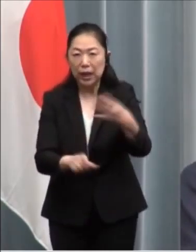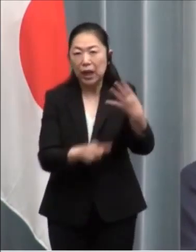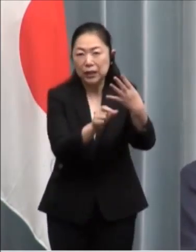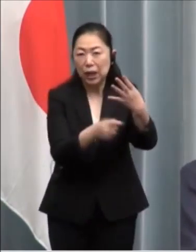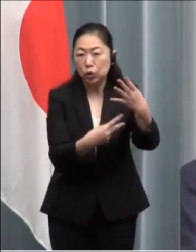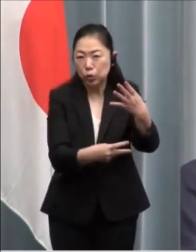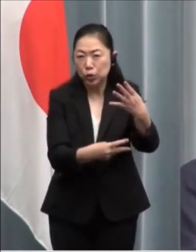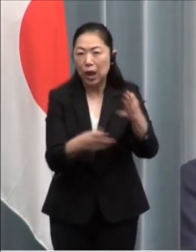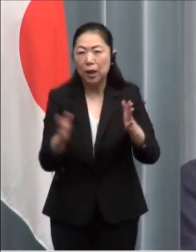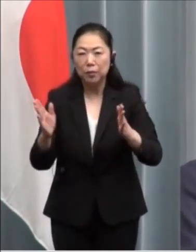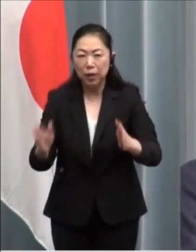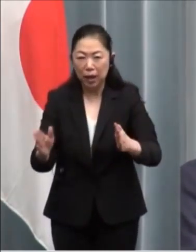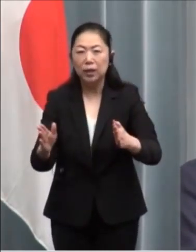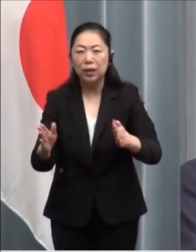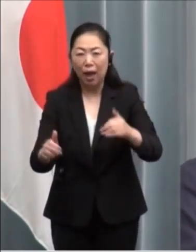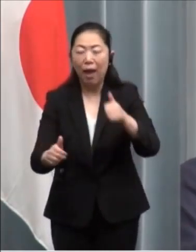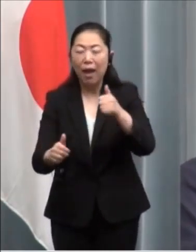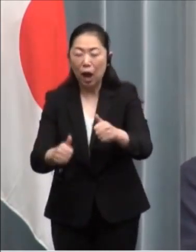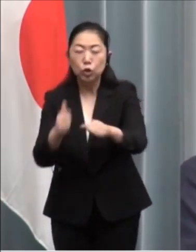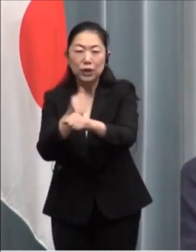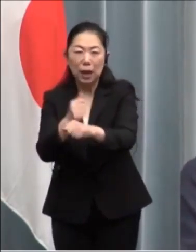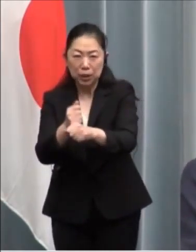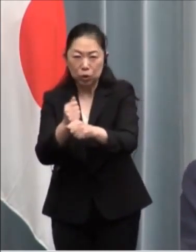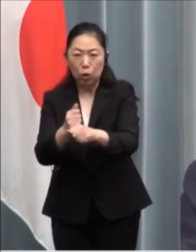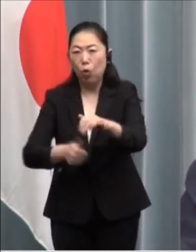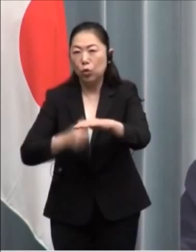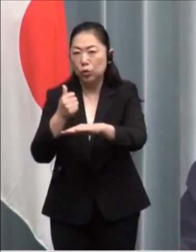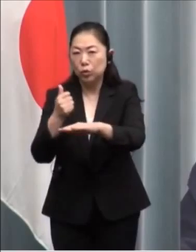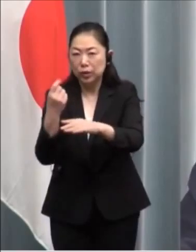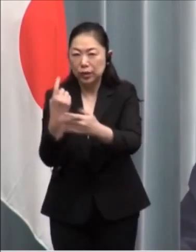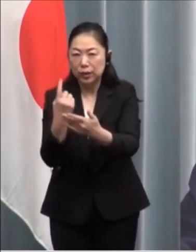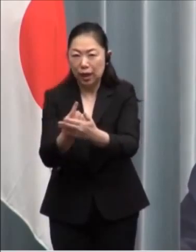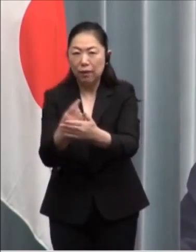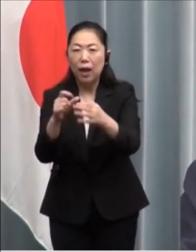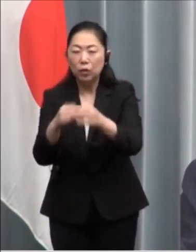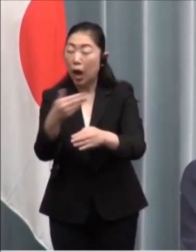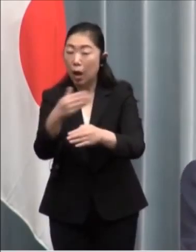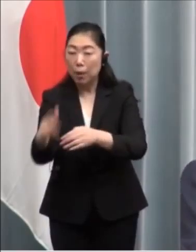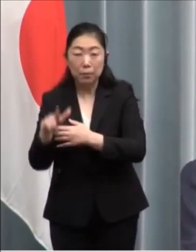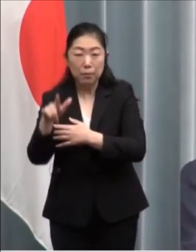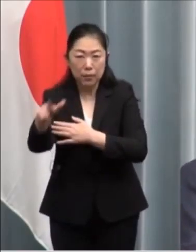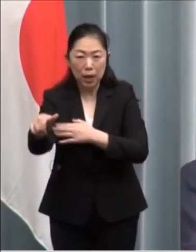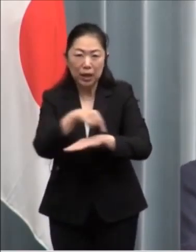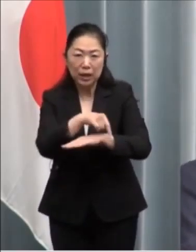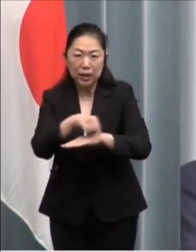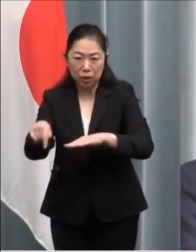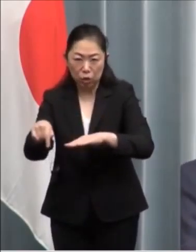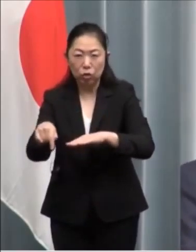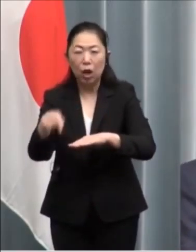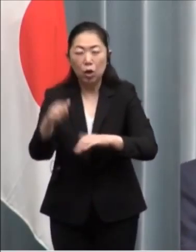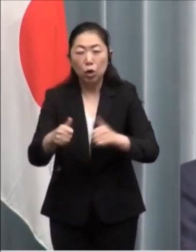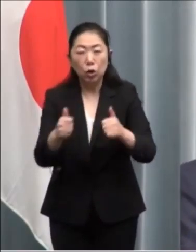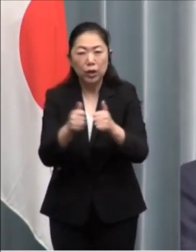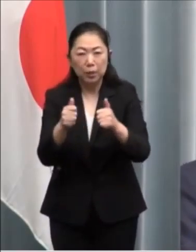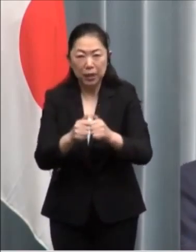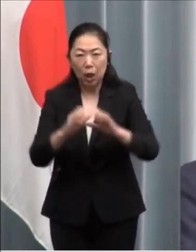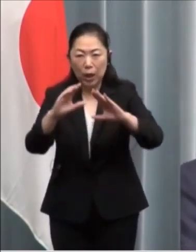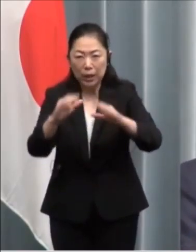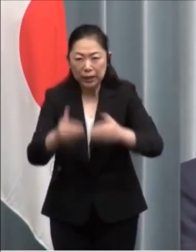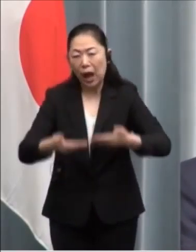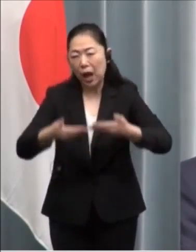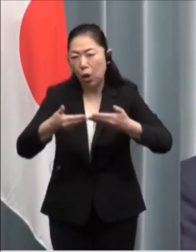まで核セキュリティサミット出席のため米国を訪問する予定であります。本件サミットは世界の安全保障に対する